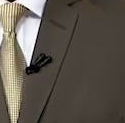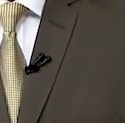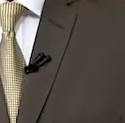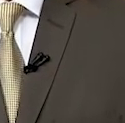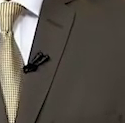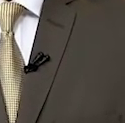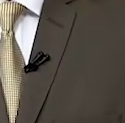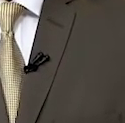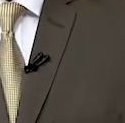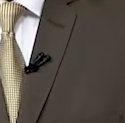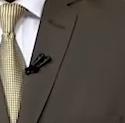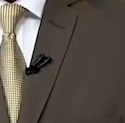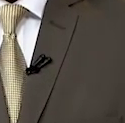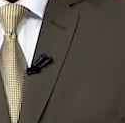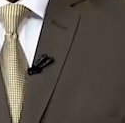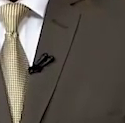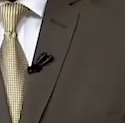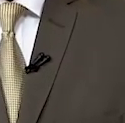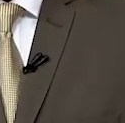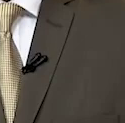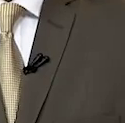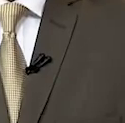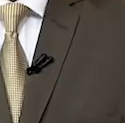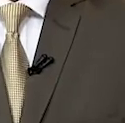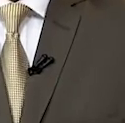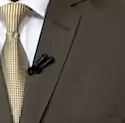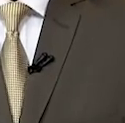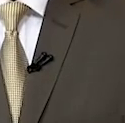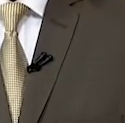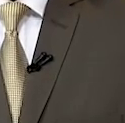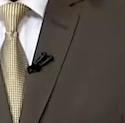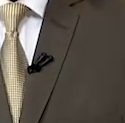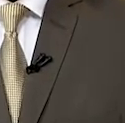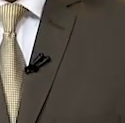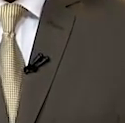mas para que as empresas sobrevivam, é realmente necessário esse tipo de apoio.